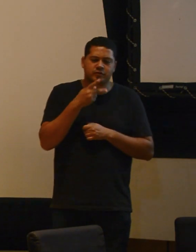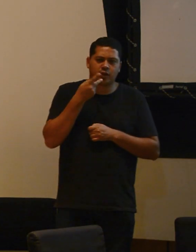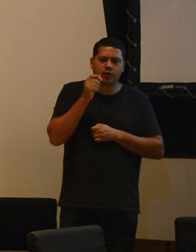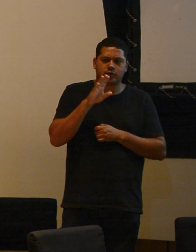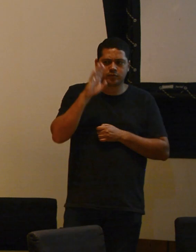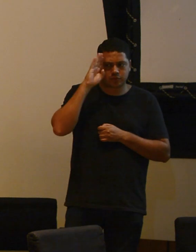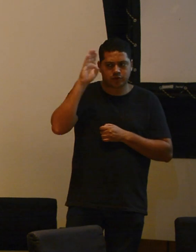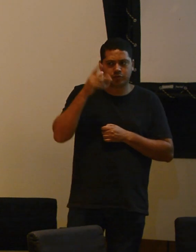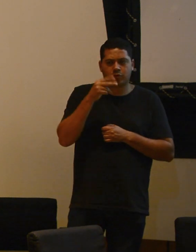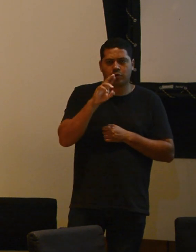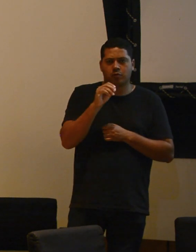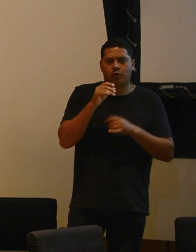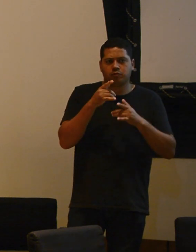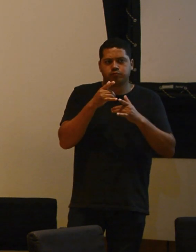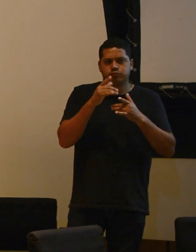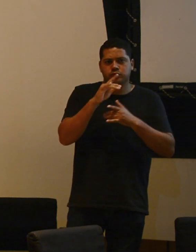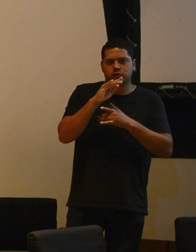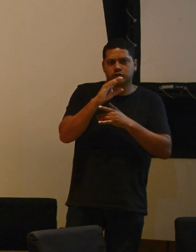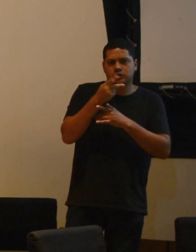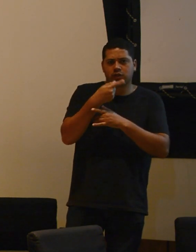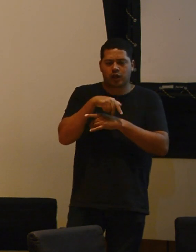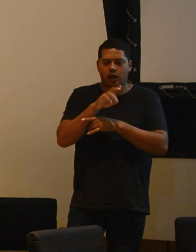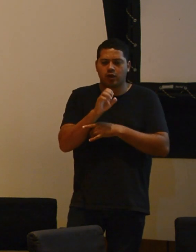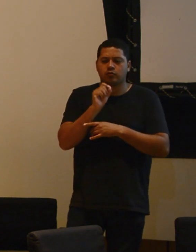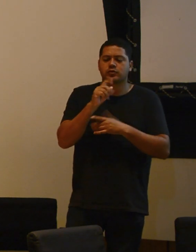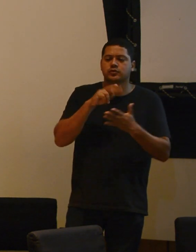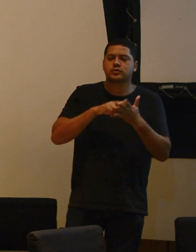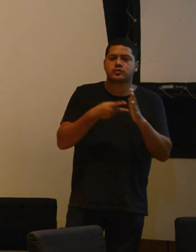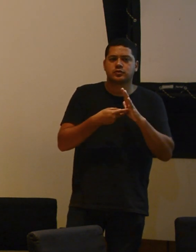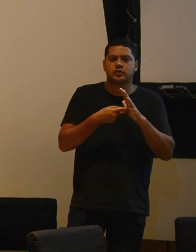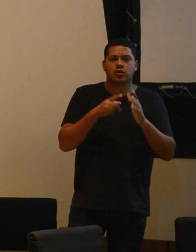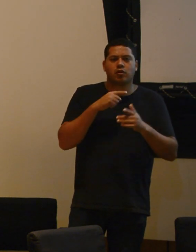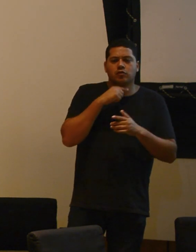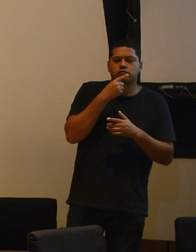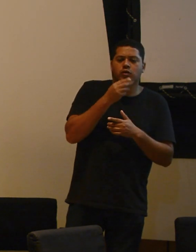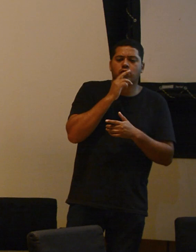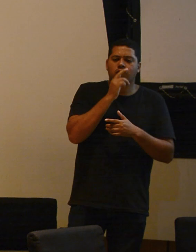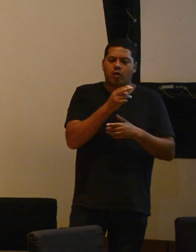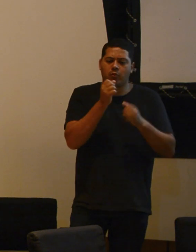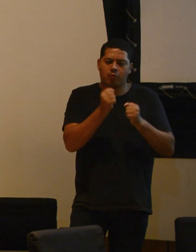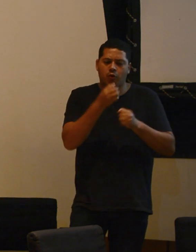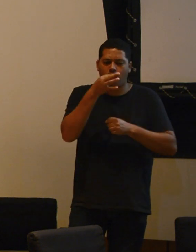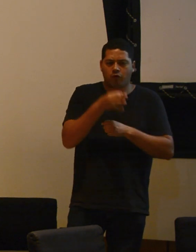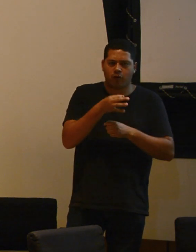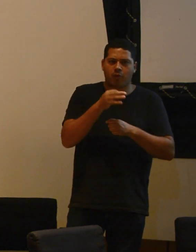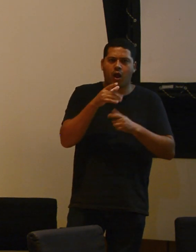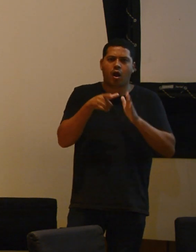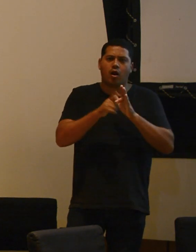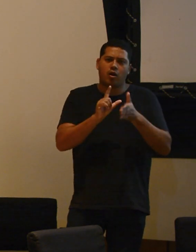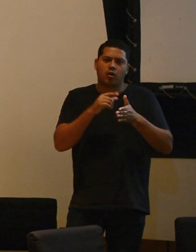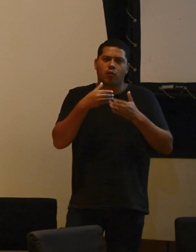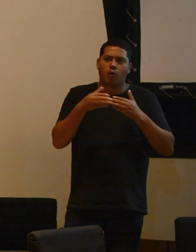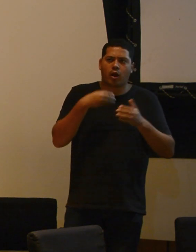É quando nenhum resultado deve ser considerado até que seja confirmado por um teste que é realizado de uma forma